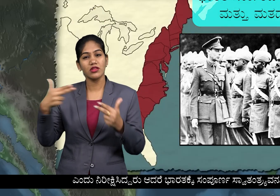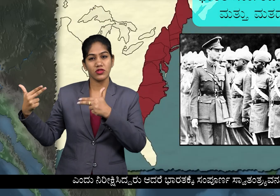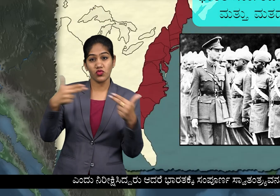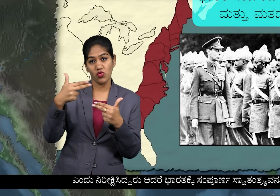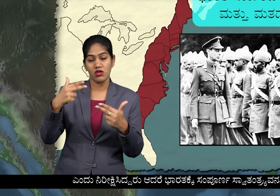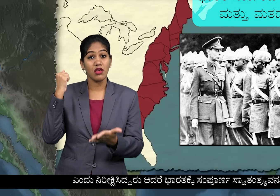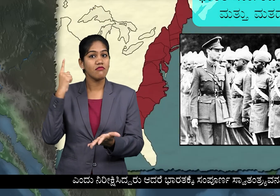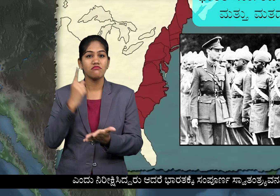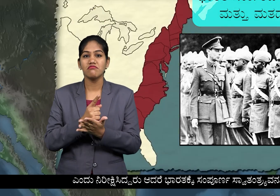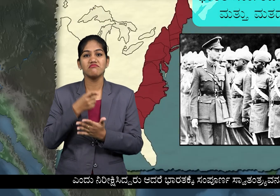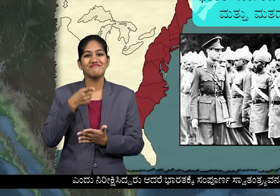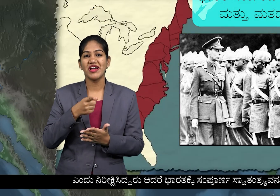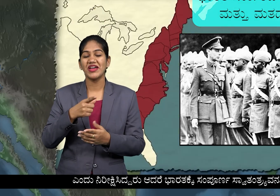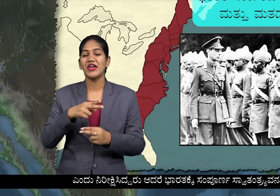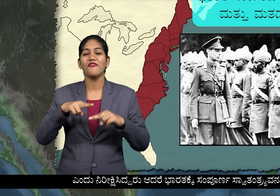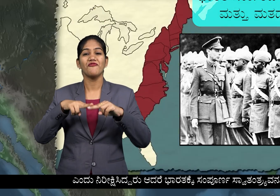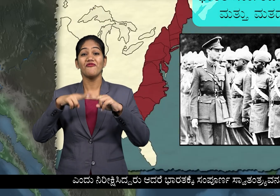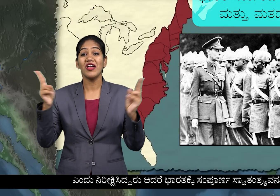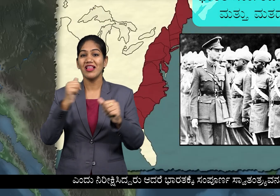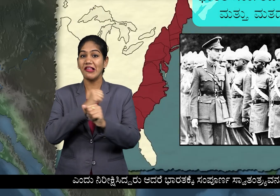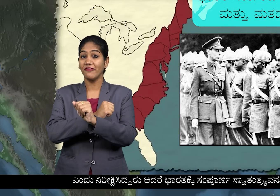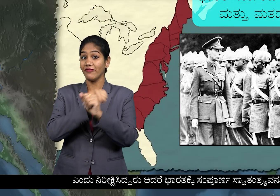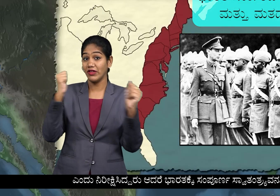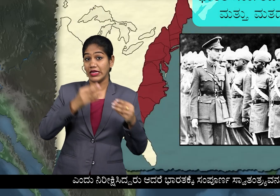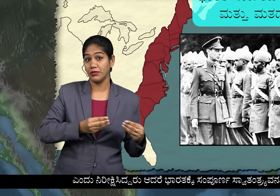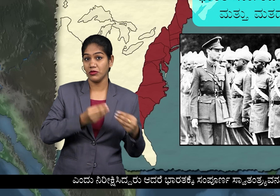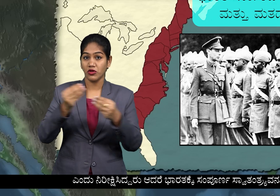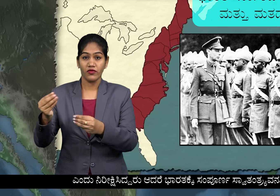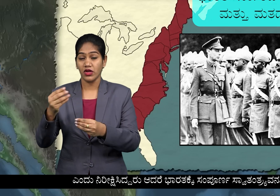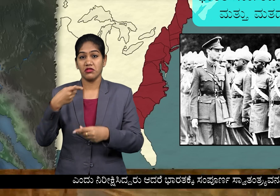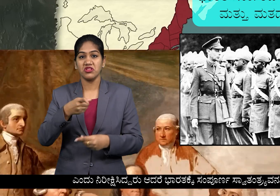ನಿರೀಕ್ಷಿಸಿದರು, ಆದರೆ ಭಾರತಕ್ಕೆ ಸಂಪೂರ್ಣ ಸ್ವಾತಂತ್ರ್ಯವನ್ನು ನೀಡಲಿಲ್ಲ.